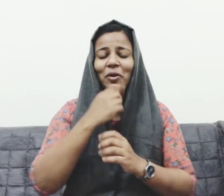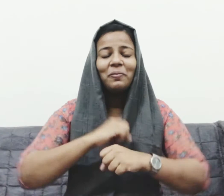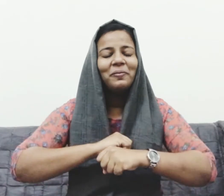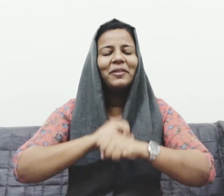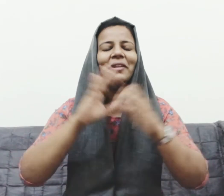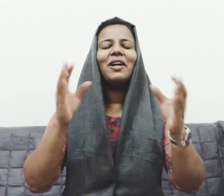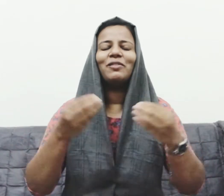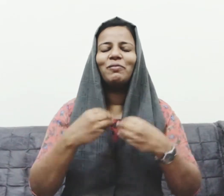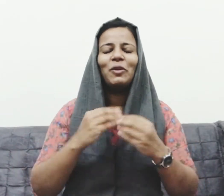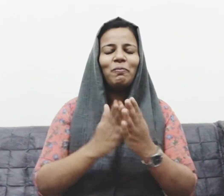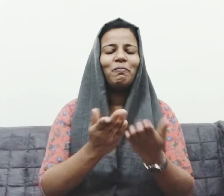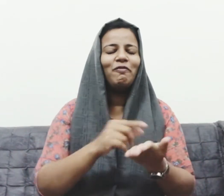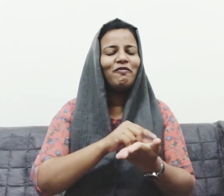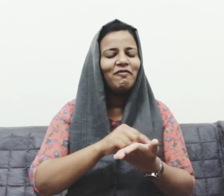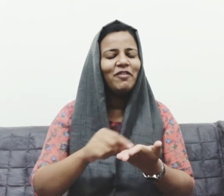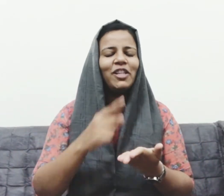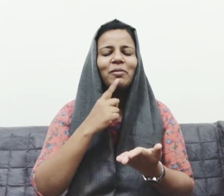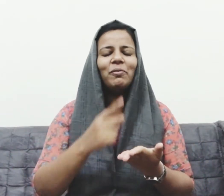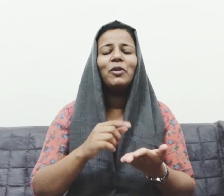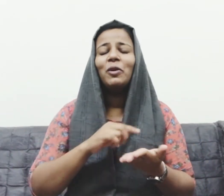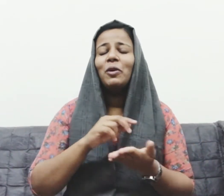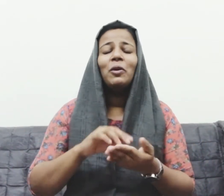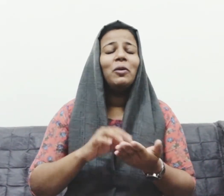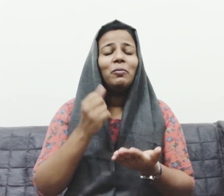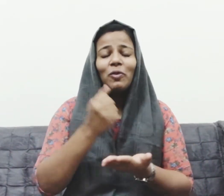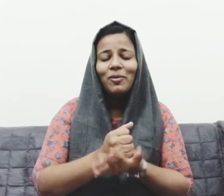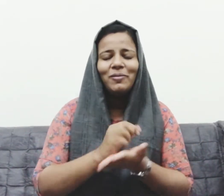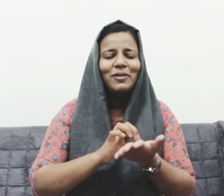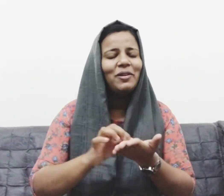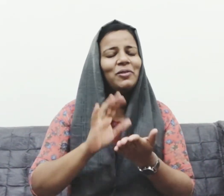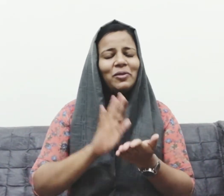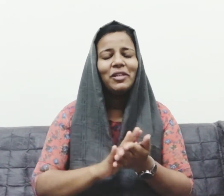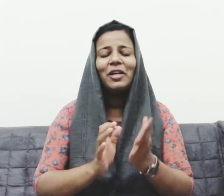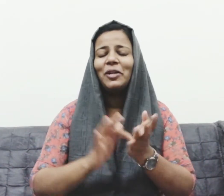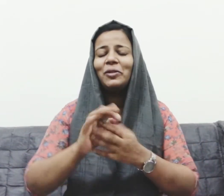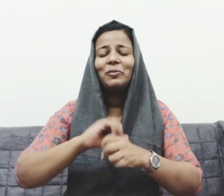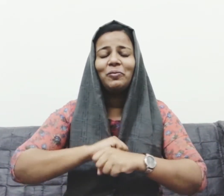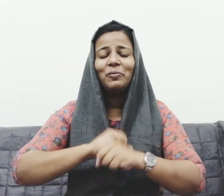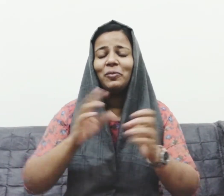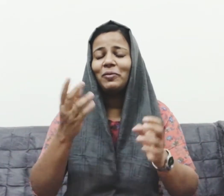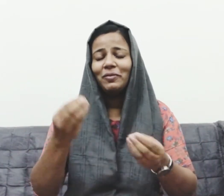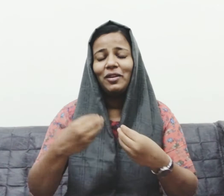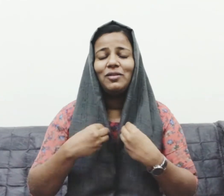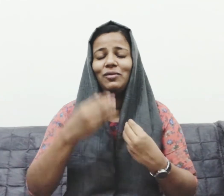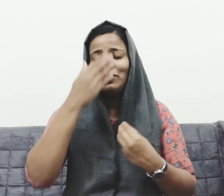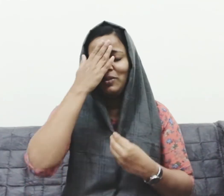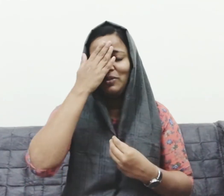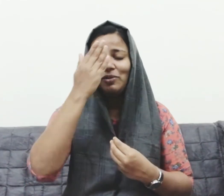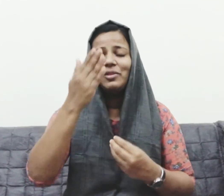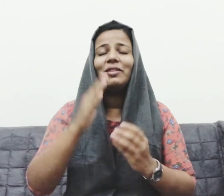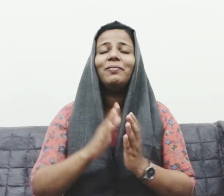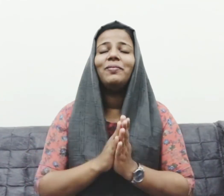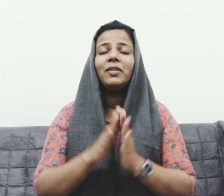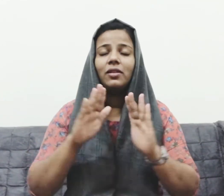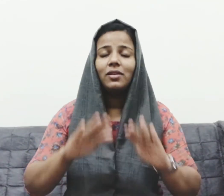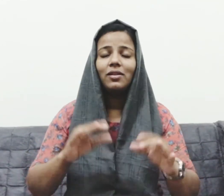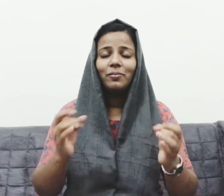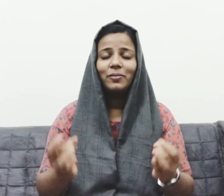പ്രകാശിപ്പിക്കുമെന്ന് അങ്ങയുടെ തിരുവചനമാണല്ലോ. ആ വാഗ്ദത്ത പ്രകാരം അങ്ങ് ഞങ്ങളുടെ മുഖത്തെ പ്രകാശിപ്പിക്കുന്ന കൃപകൾക്കായി സ്തോത്രം. അപ്പോൾ ഈ പ്രഭാതത്തിൽ ഞങ്ങളങ്ങേ